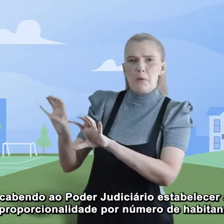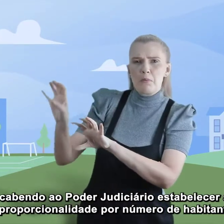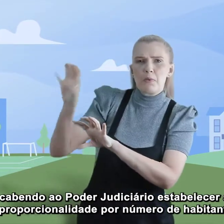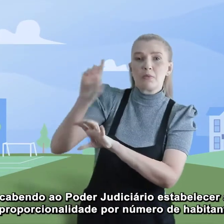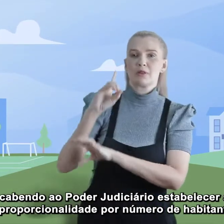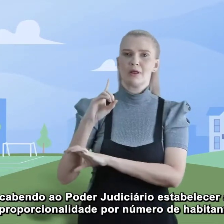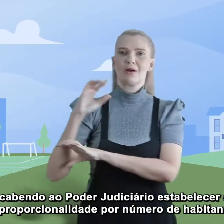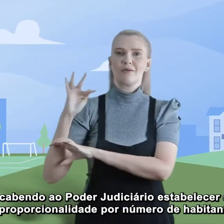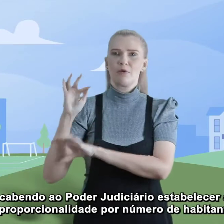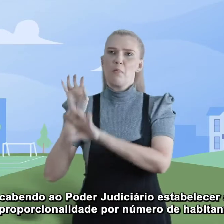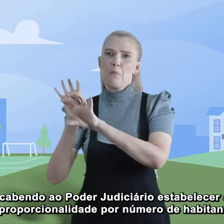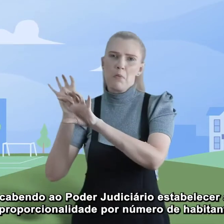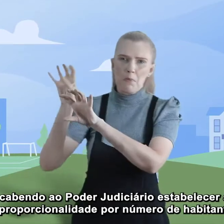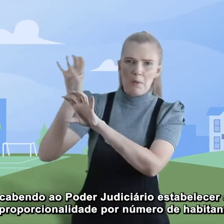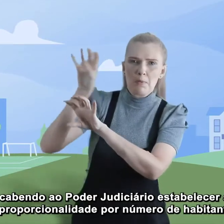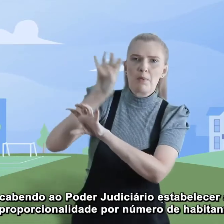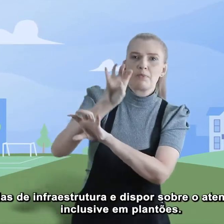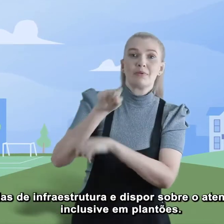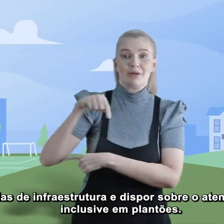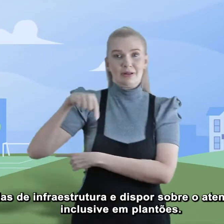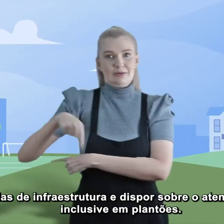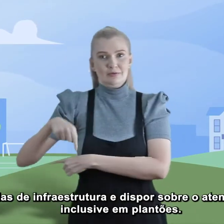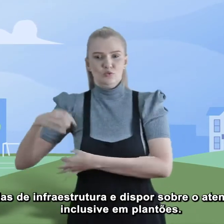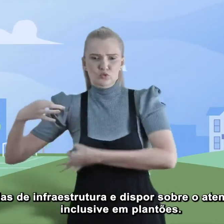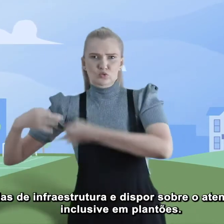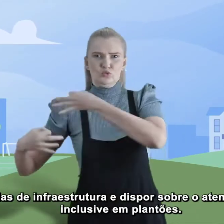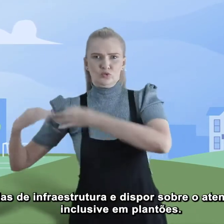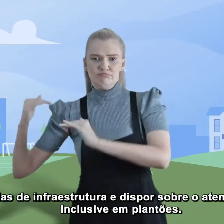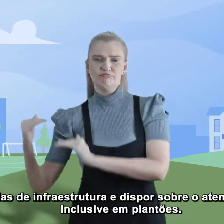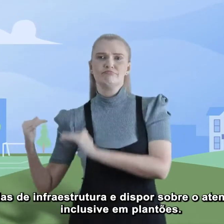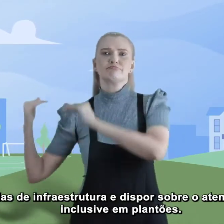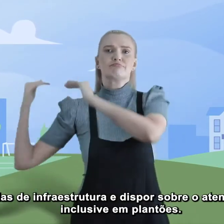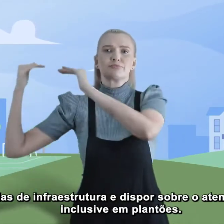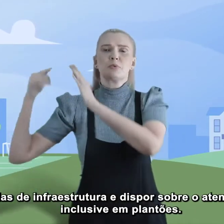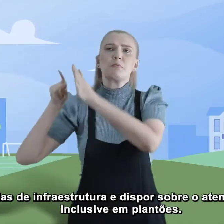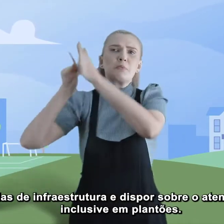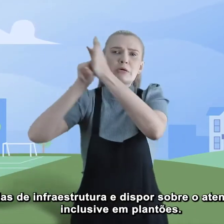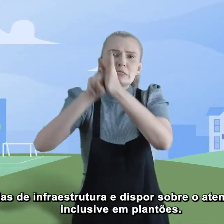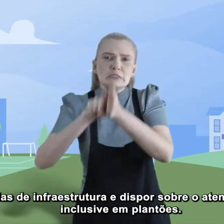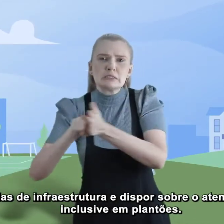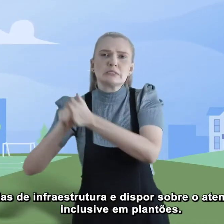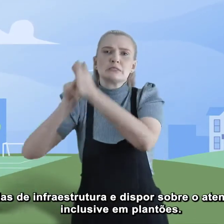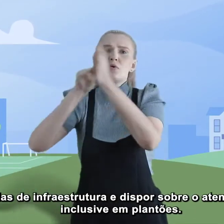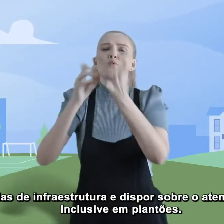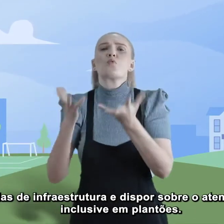por número de habitantes, dotá-las de infraestrutura e dispor sobre o